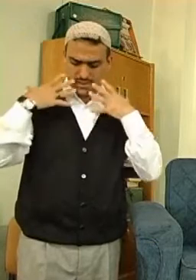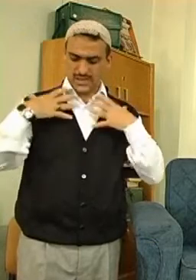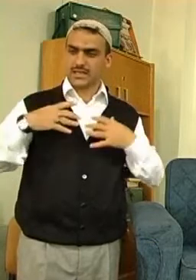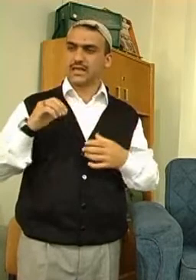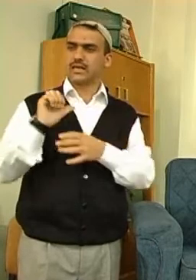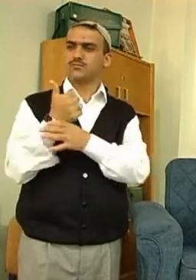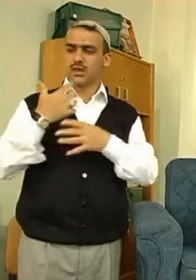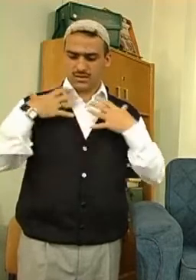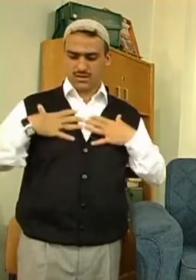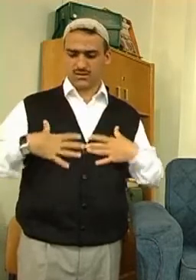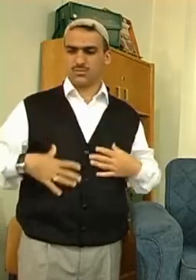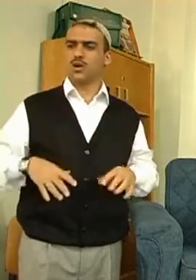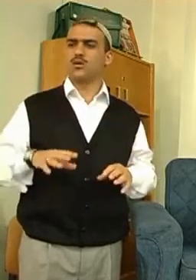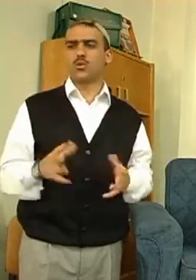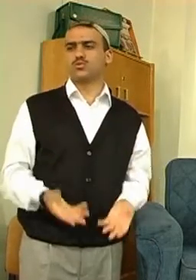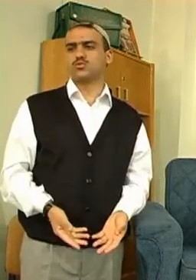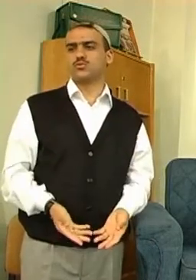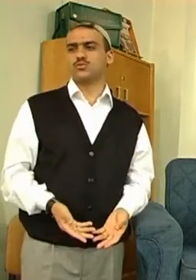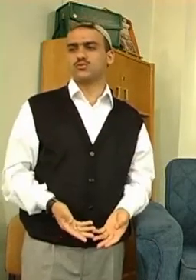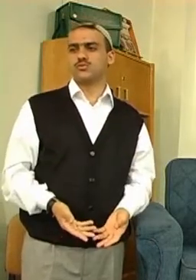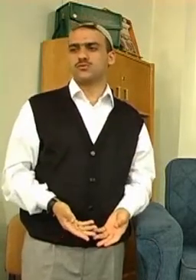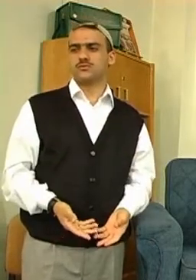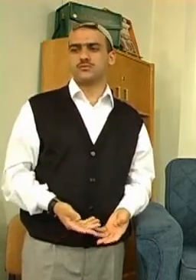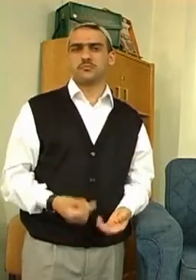ya. Çünkü bütün kainat insana hizmet ediyor.